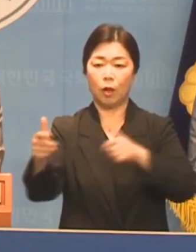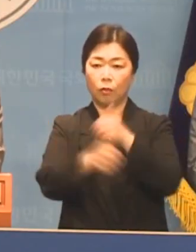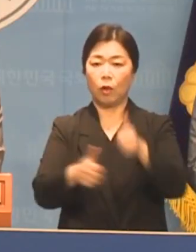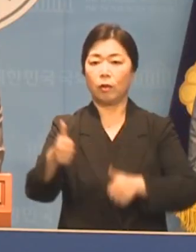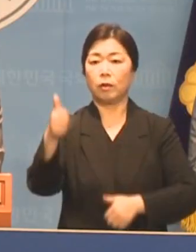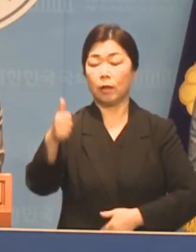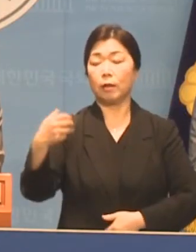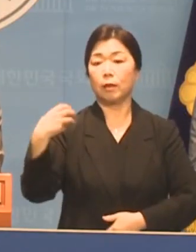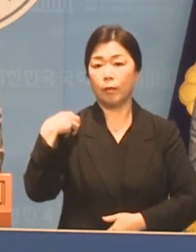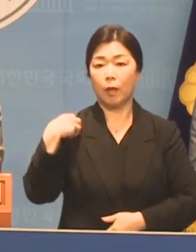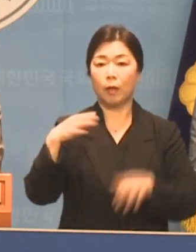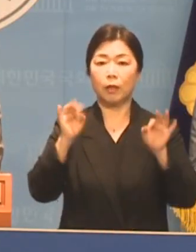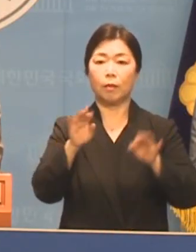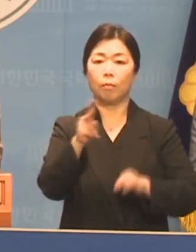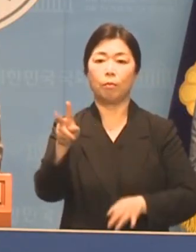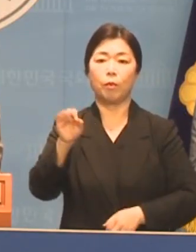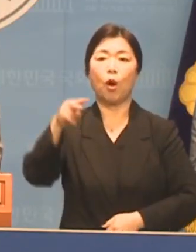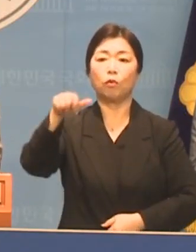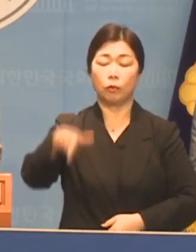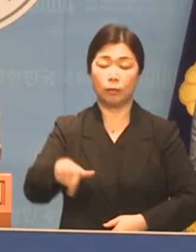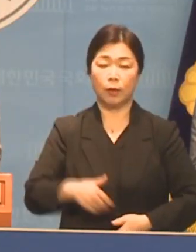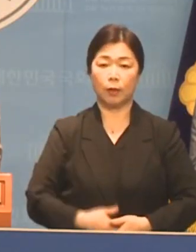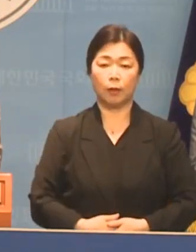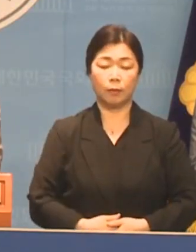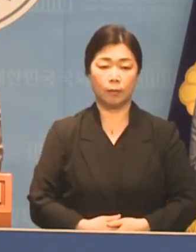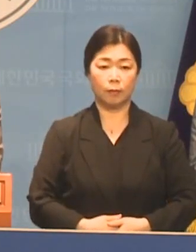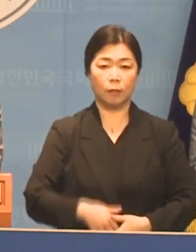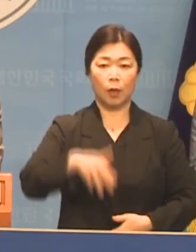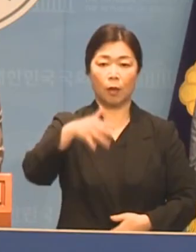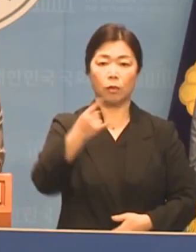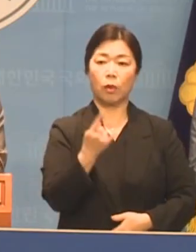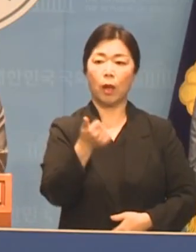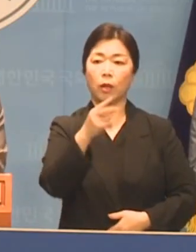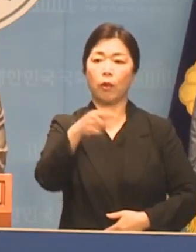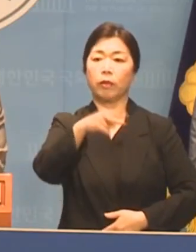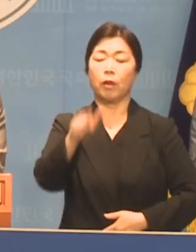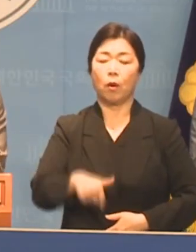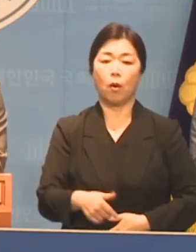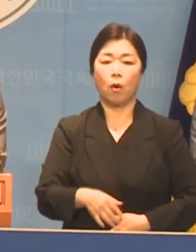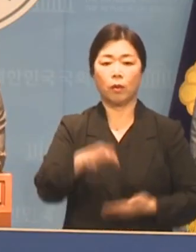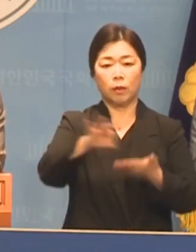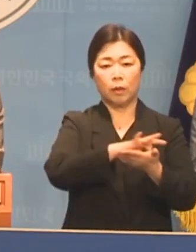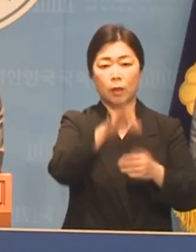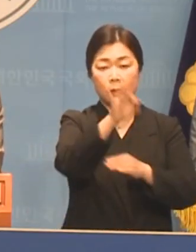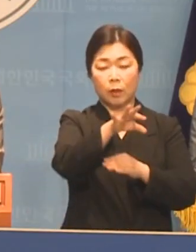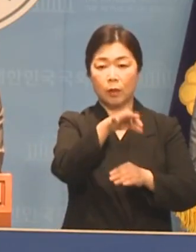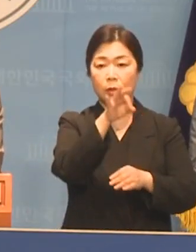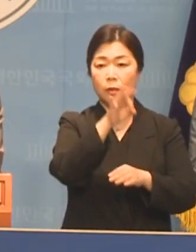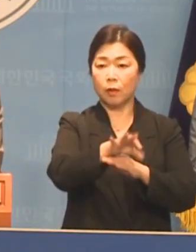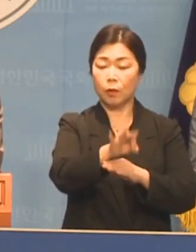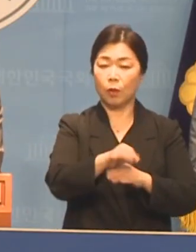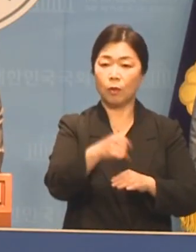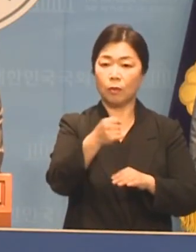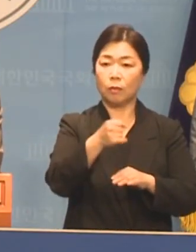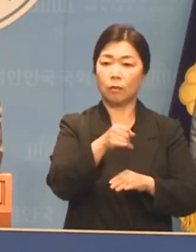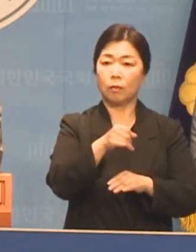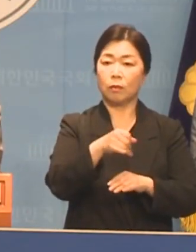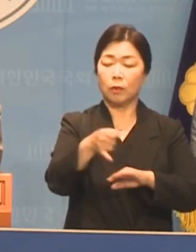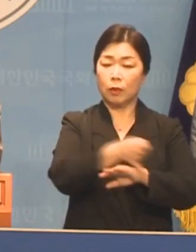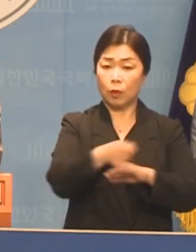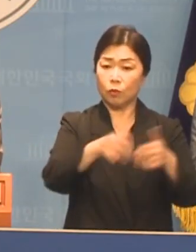있는 김병욱입니다. 우리 최현덕 전 경기도 재정국장님께서 이재명